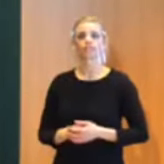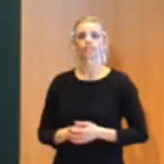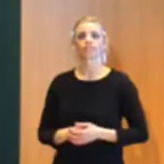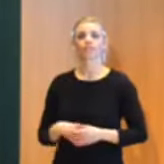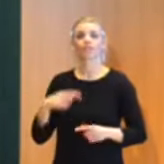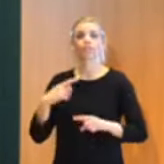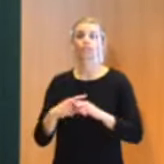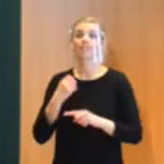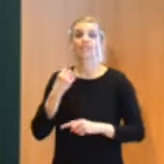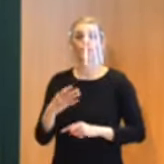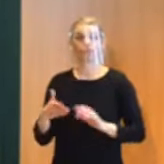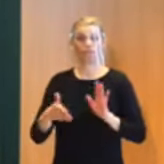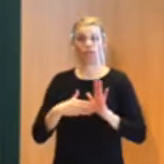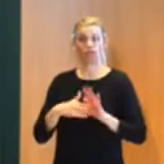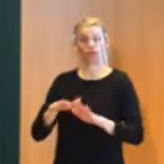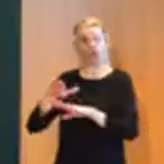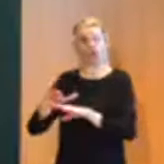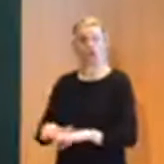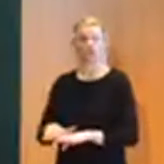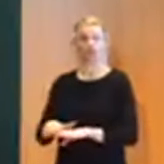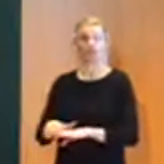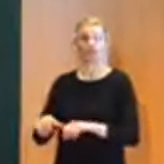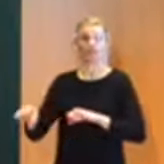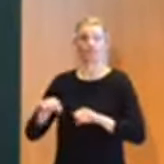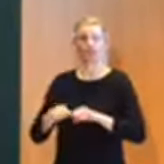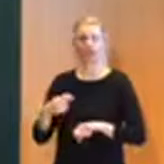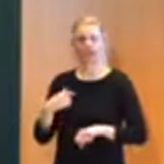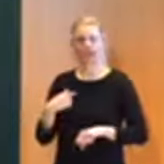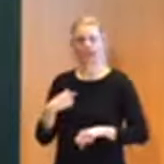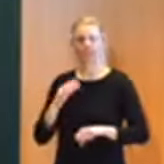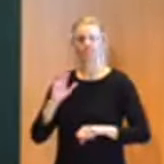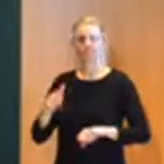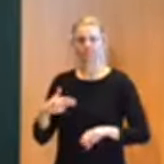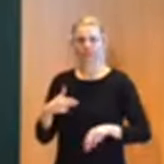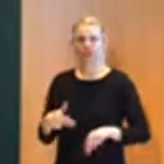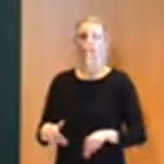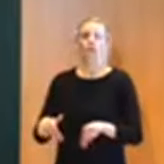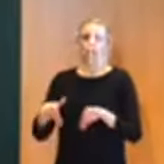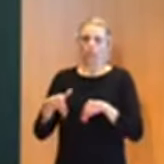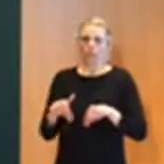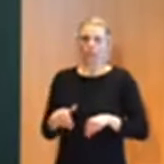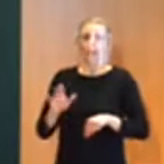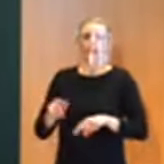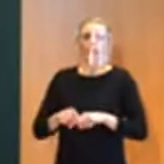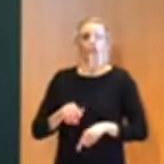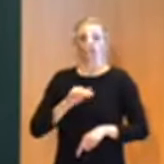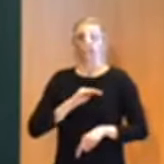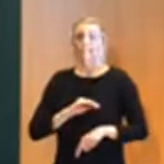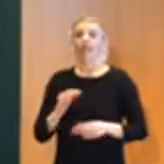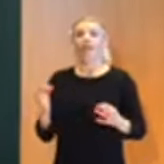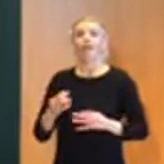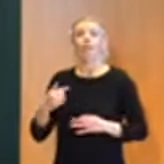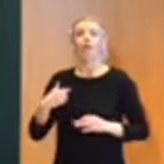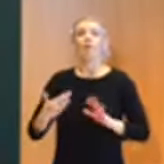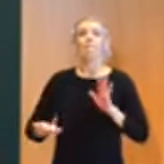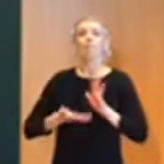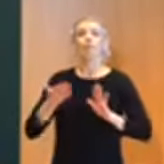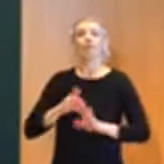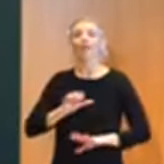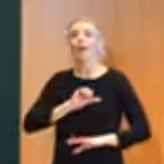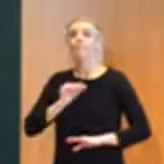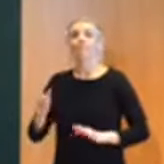zotrval vo vláde, považujeme ako náš ústupok z toho, že on by tú vládu mal opustiť. Toto bola úplne